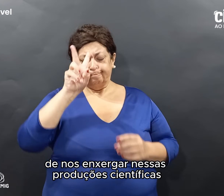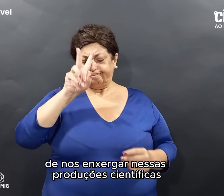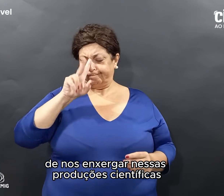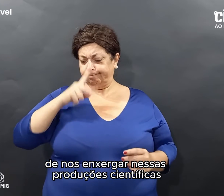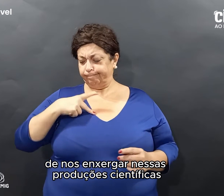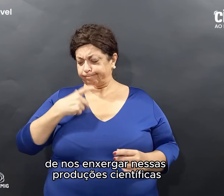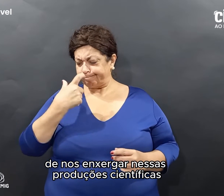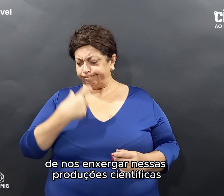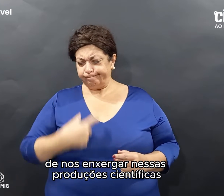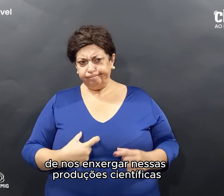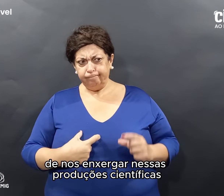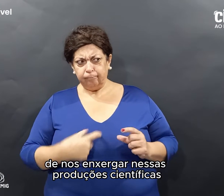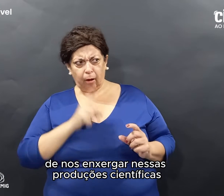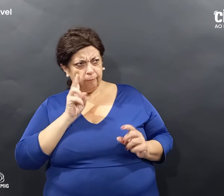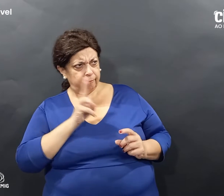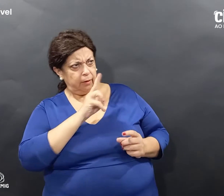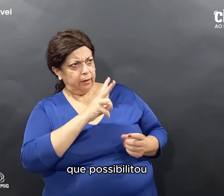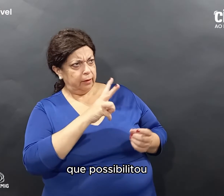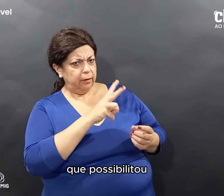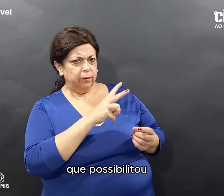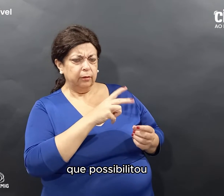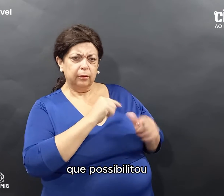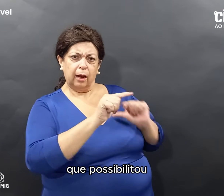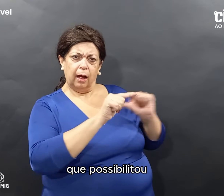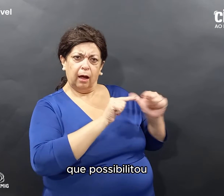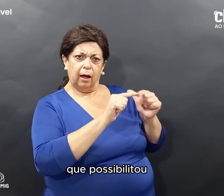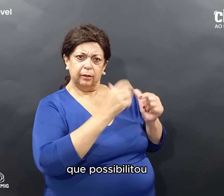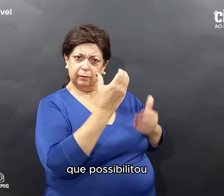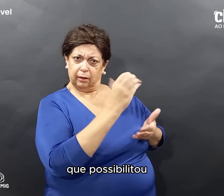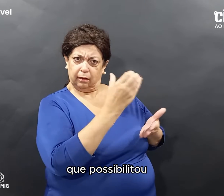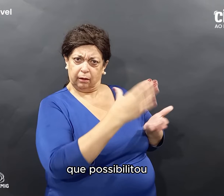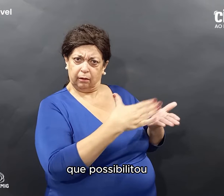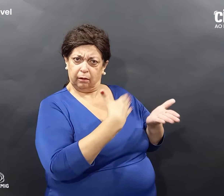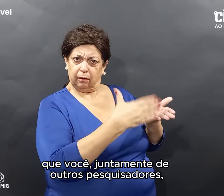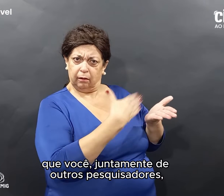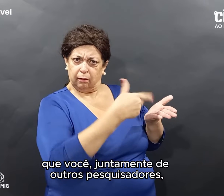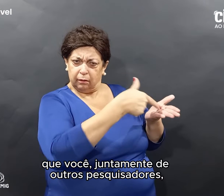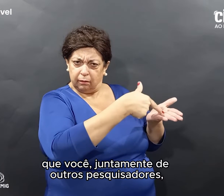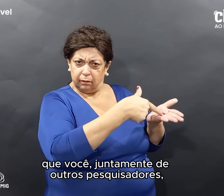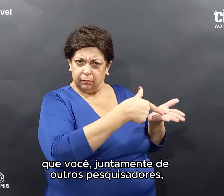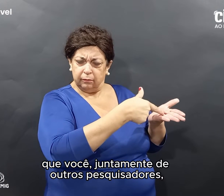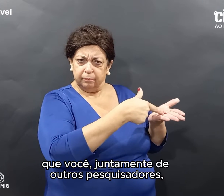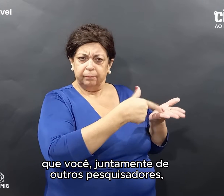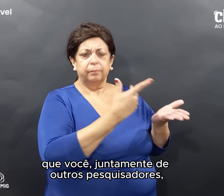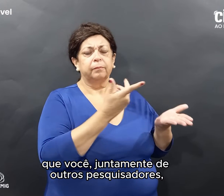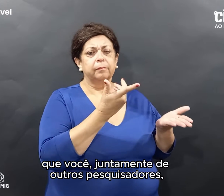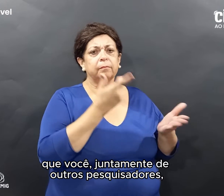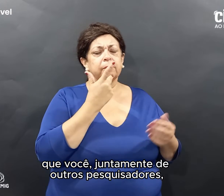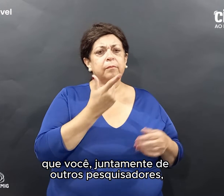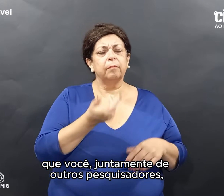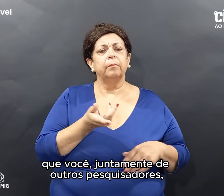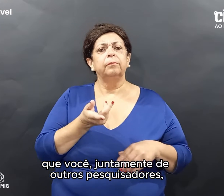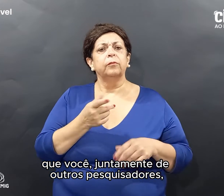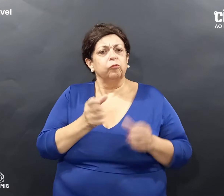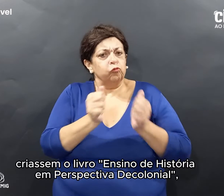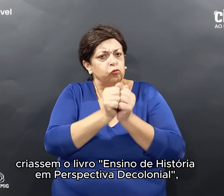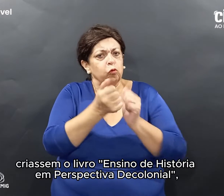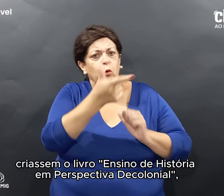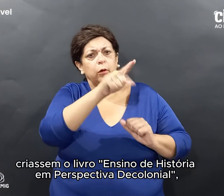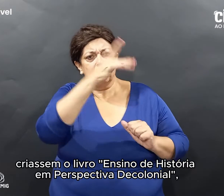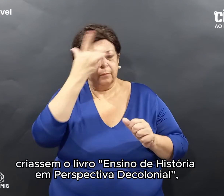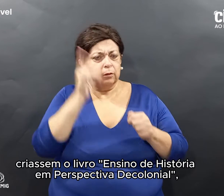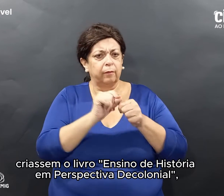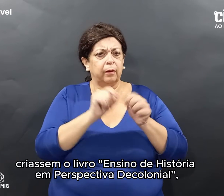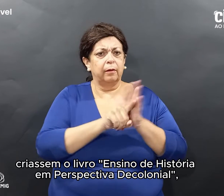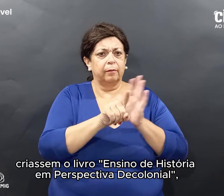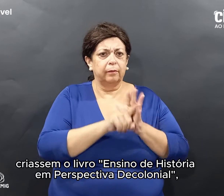nessas produções científicas que possibilitou que você, juntamente de outros pesquisadores,